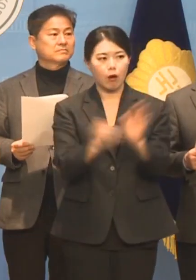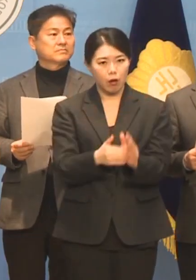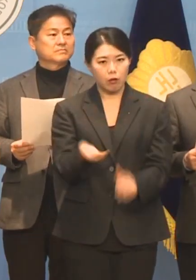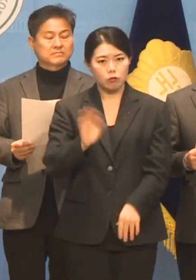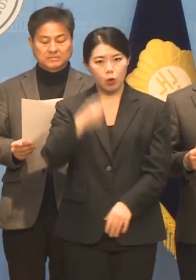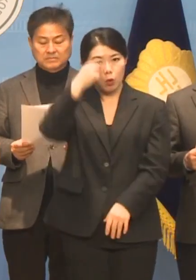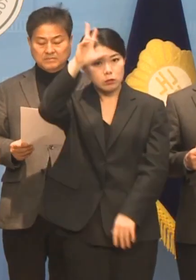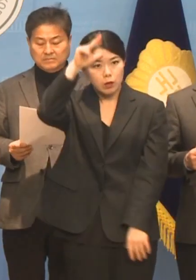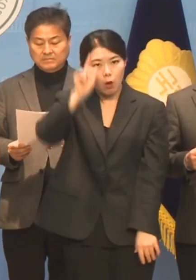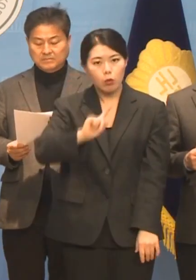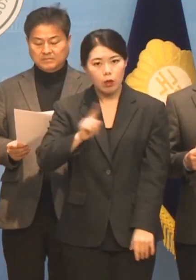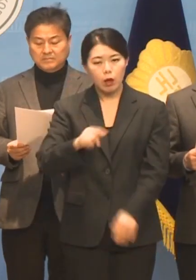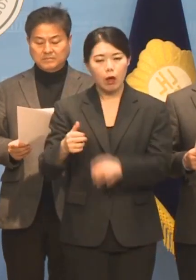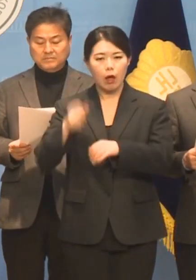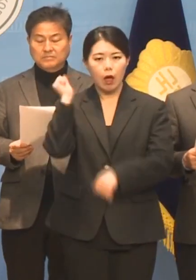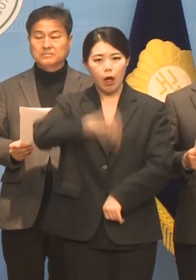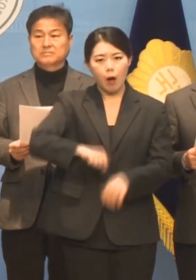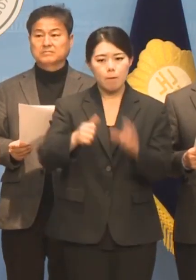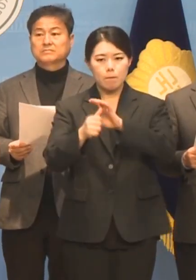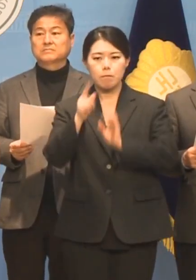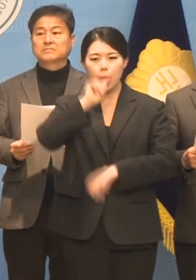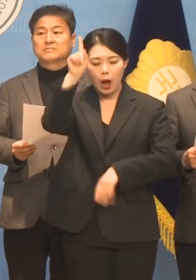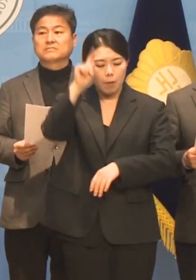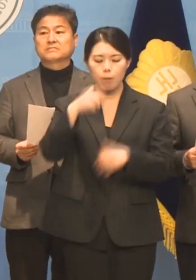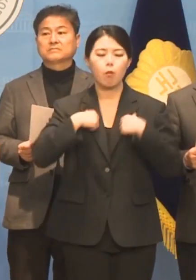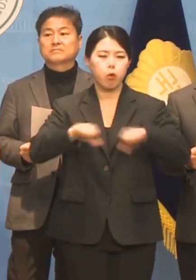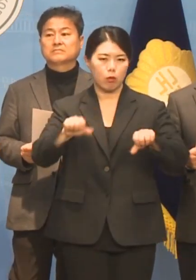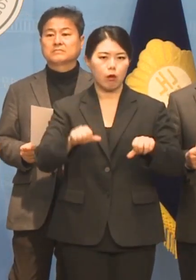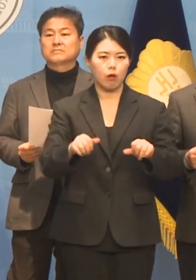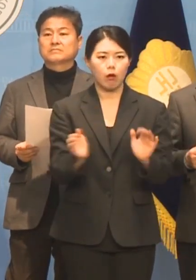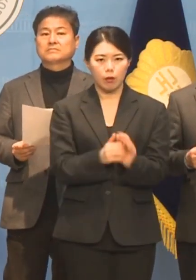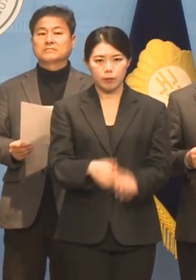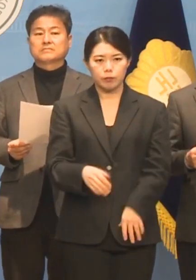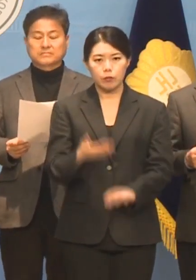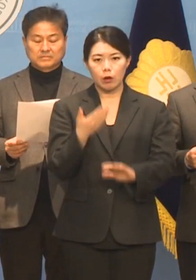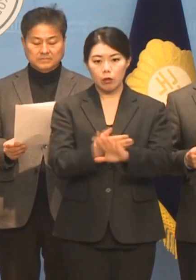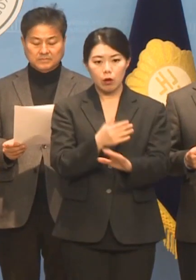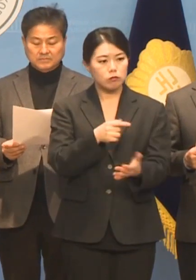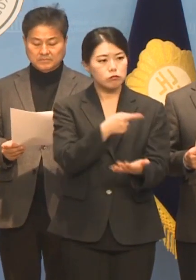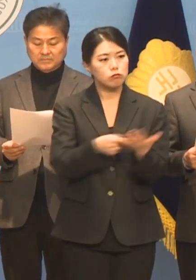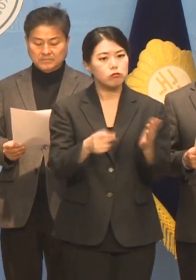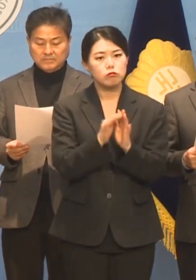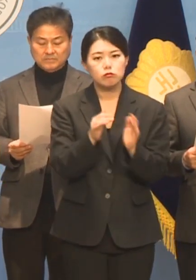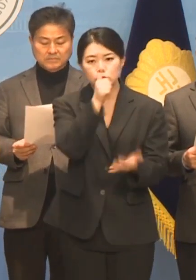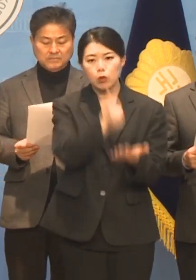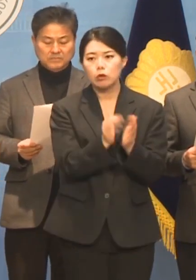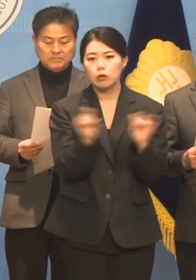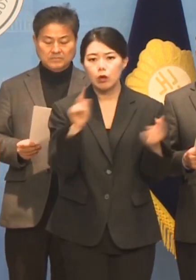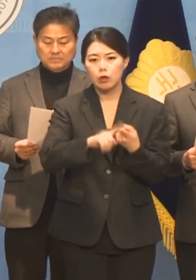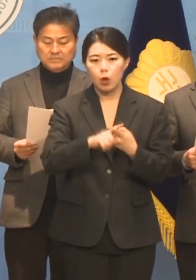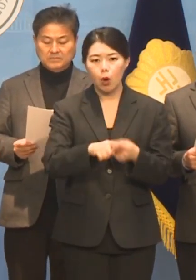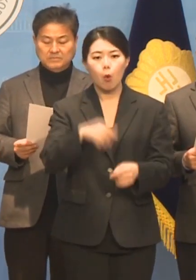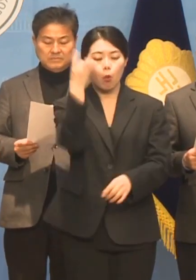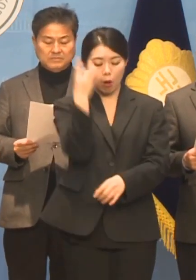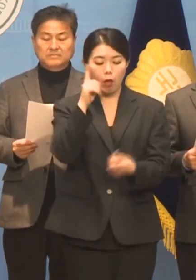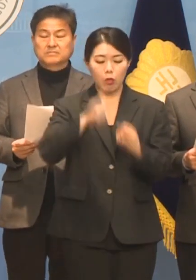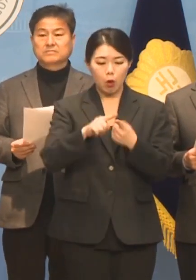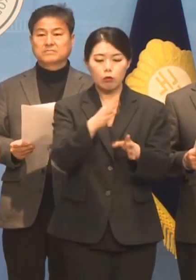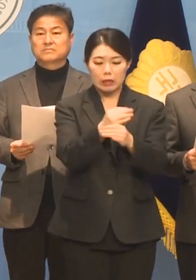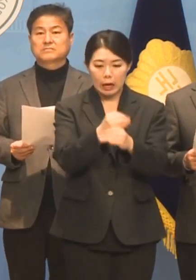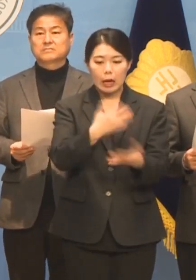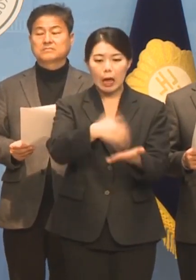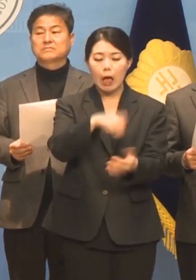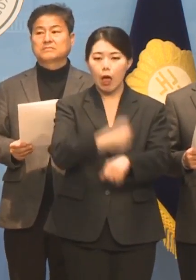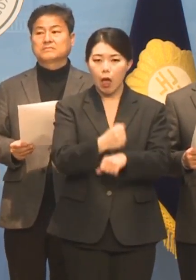밝혔음에도 검찰은 즉시 항고를 포기했습니다. 이에 반해 다른 피의자들에 대해서는 원래대로 구속기간을 일자로